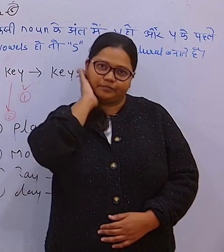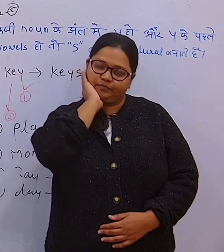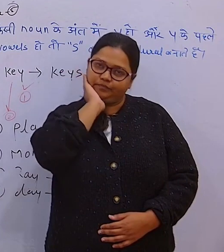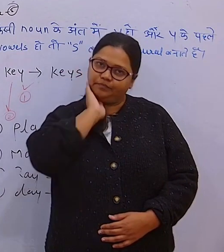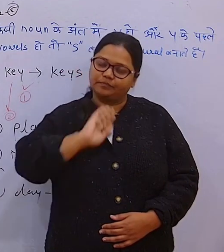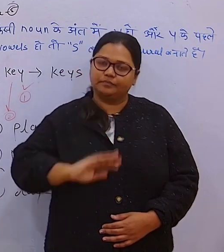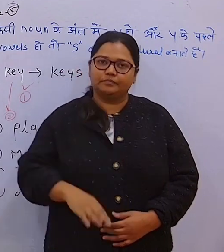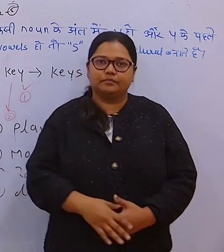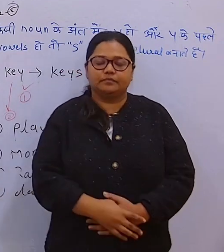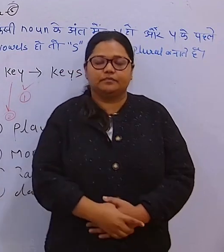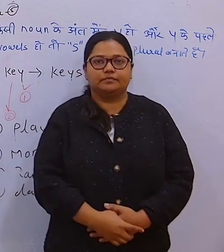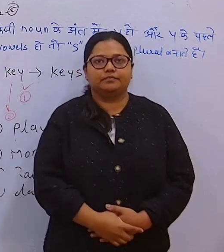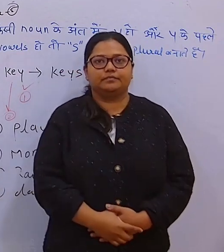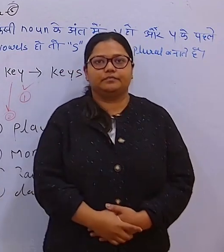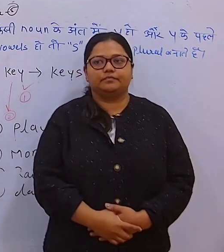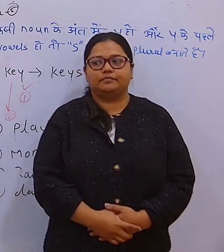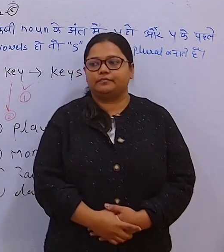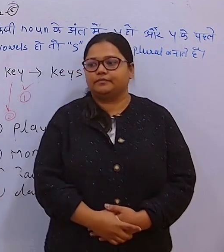हो गया।